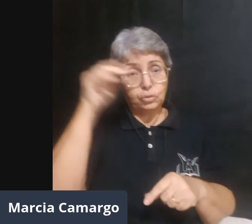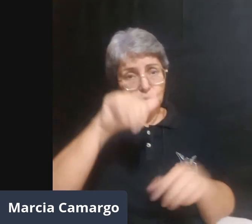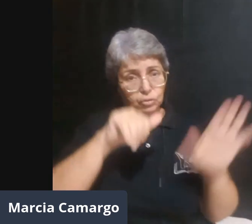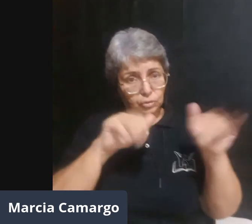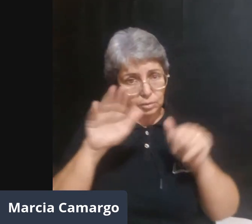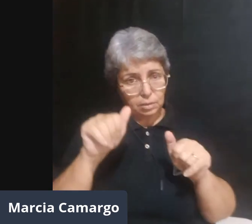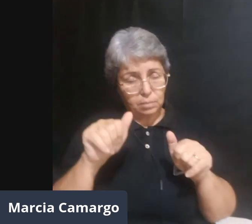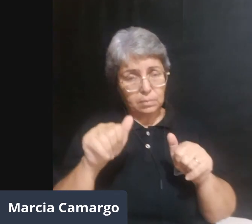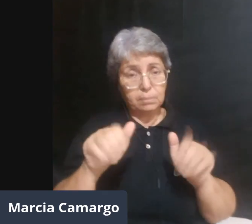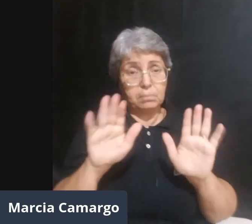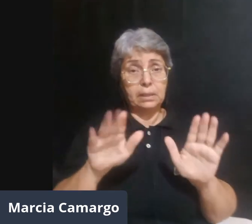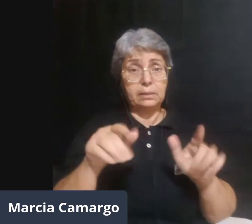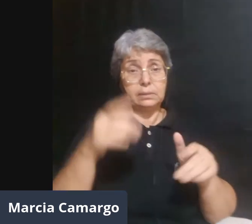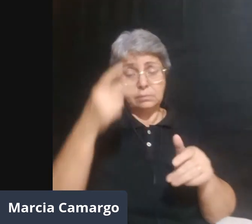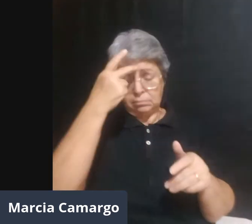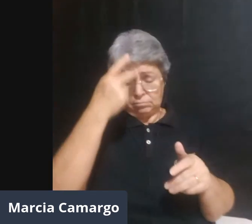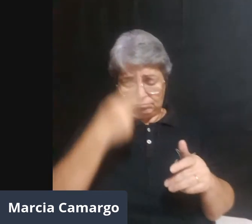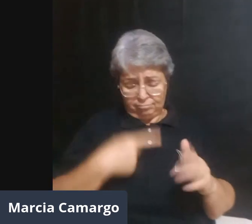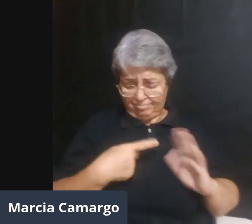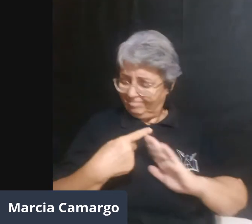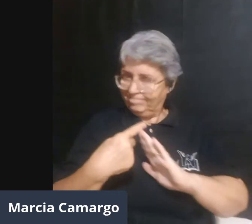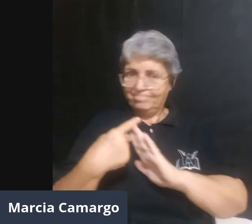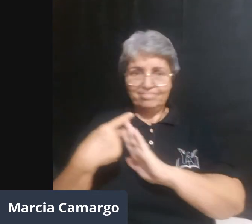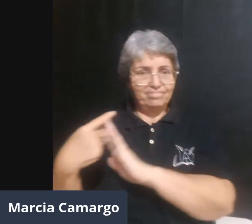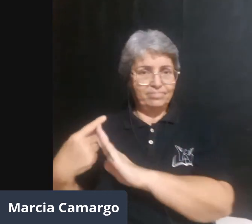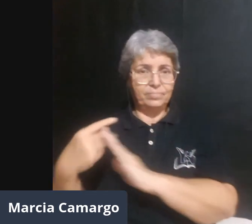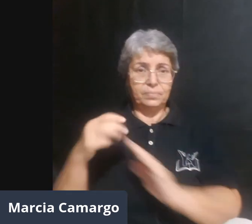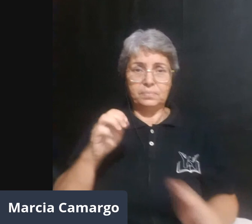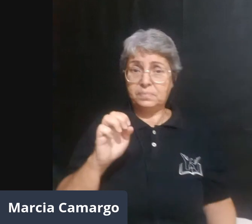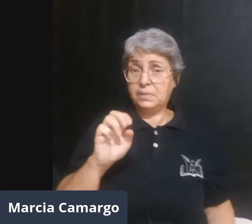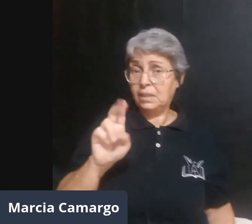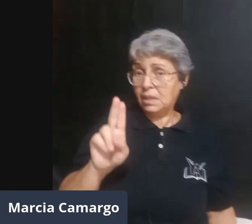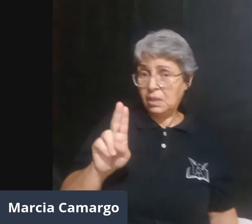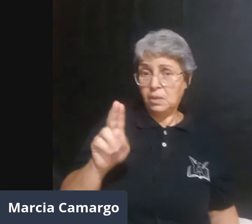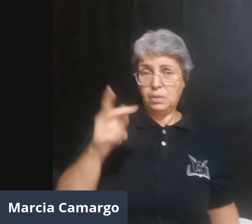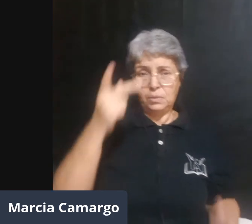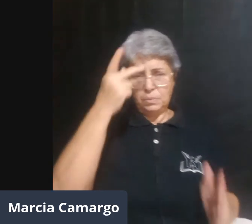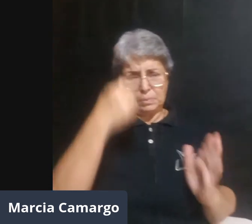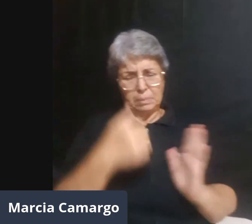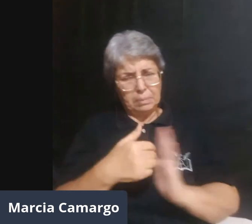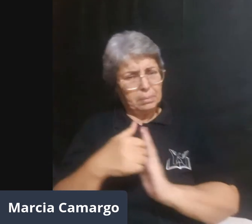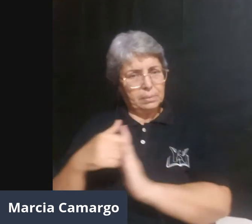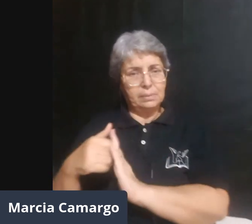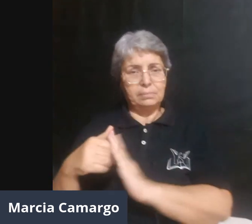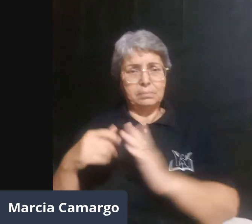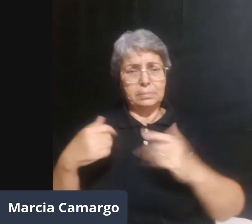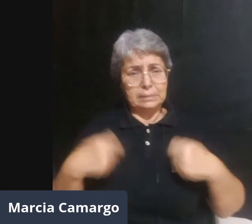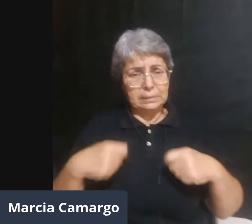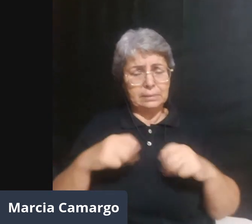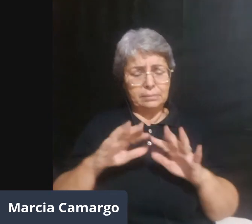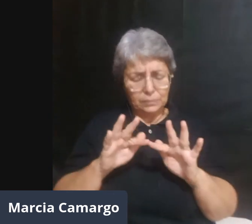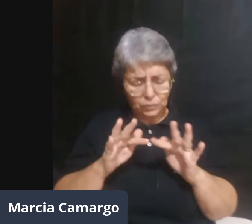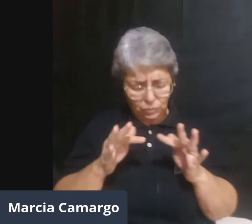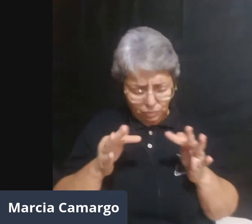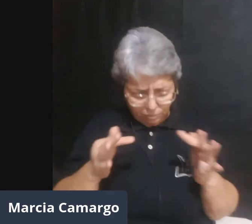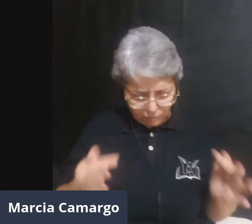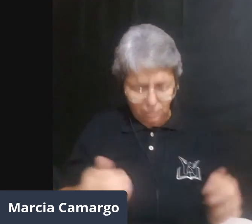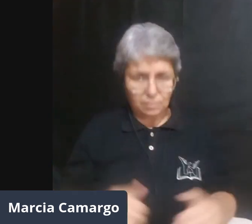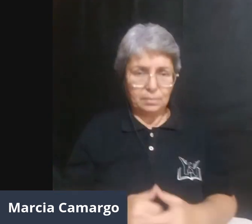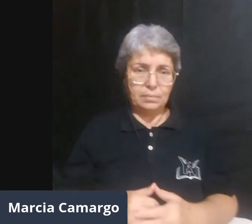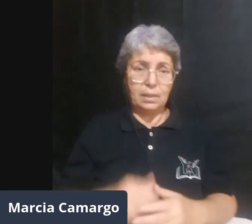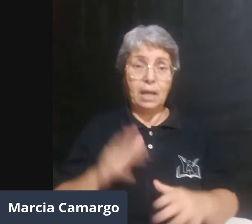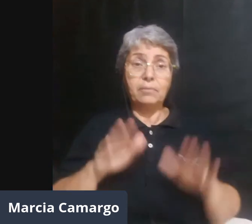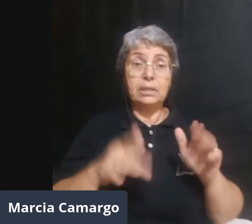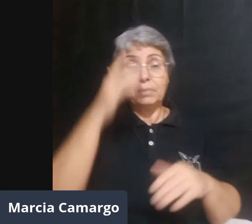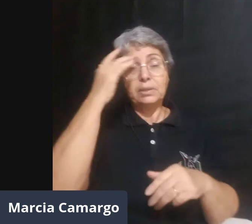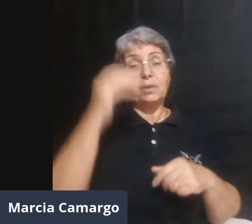sempre estamos dispostos a sair do conforto das nossas desculpas. Eu fico perplexa em notar